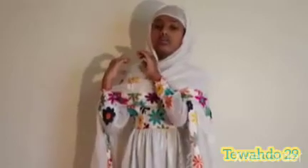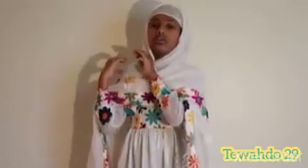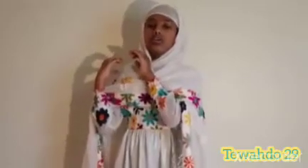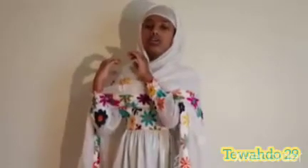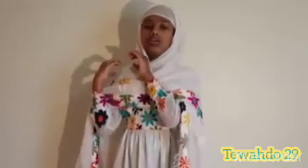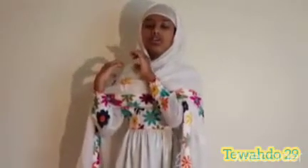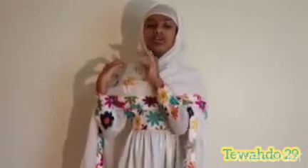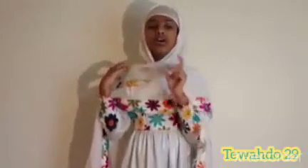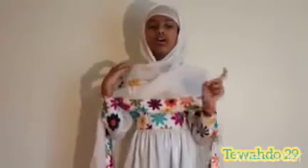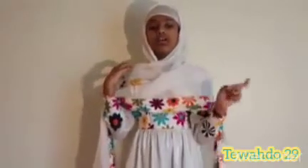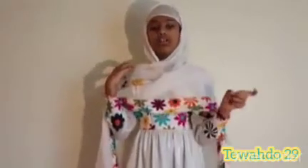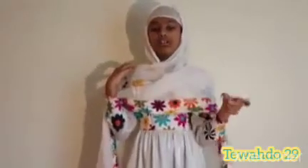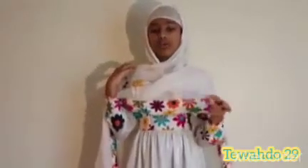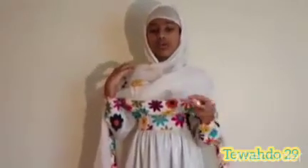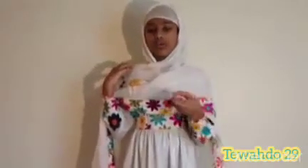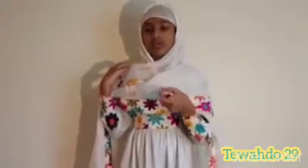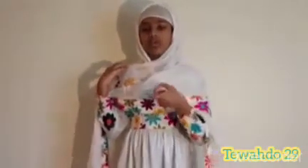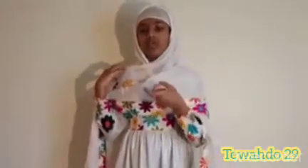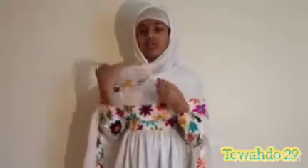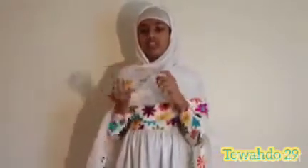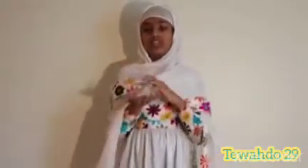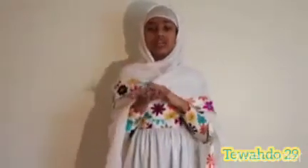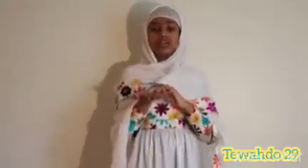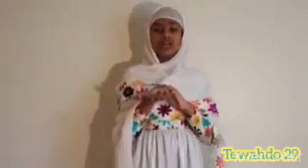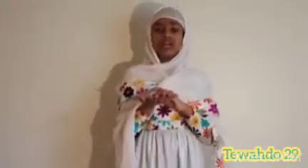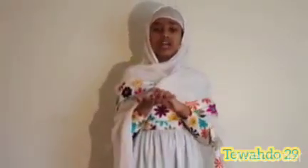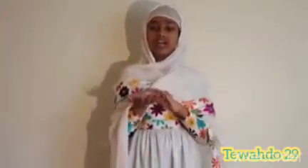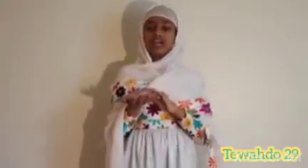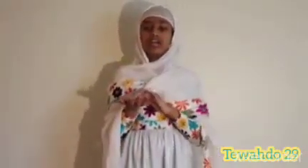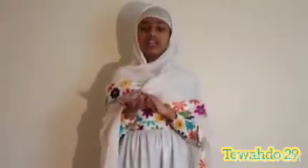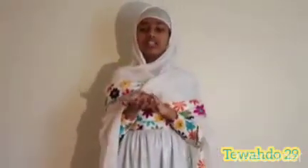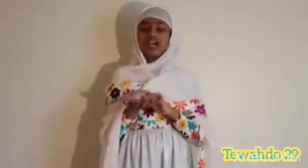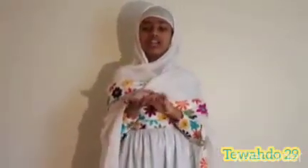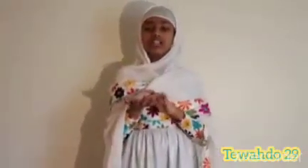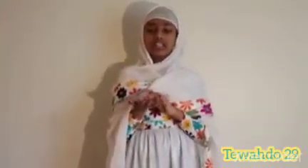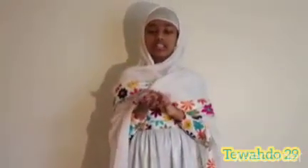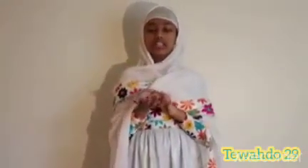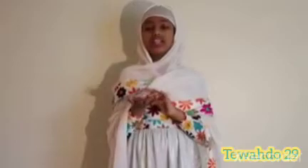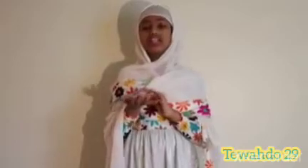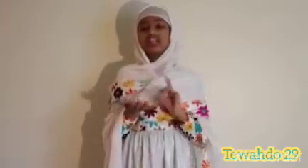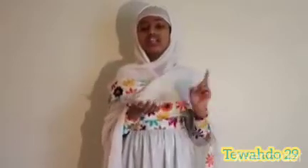ተሸክሞ ሆነልን መድኃኒት